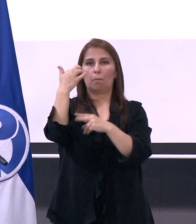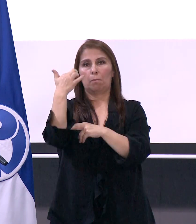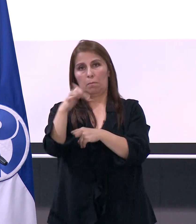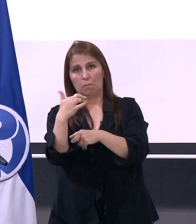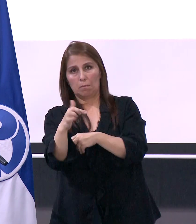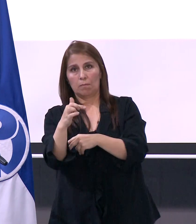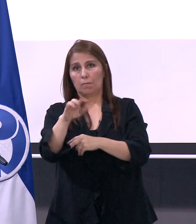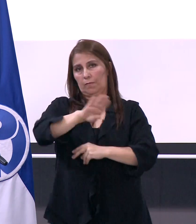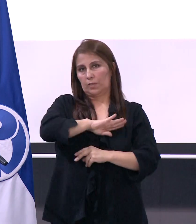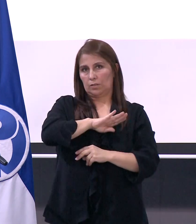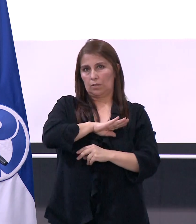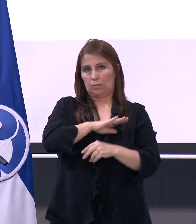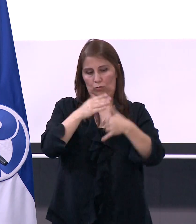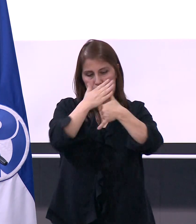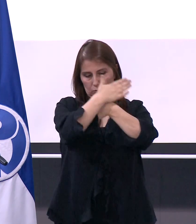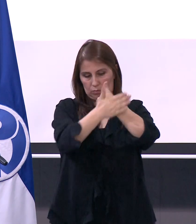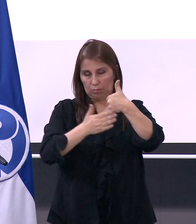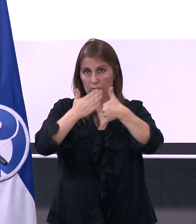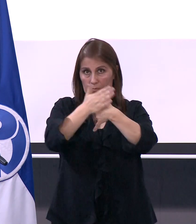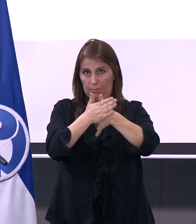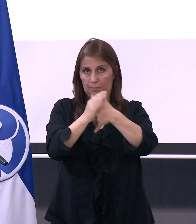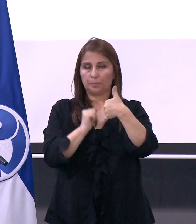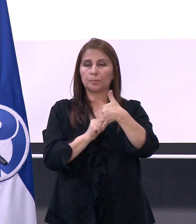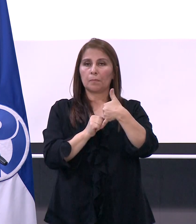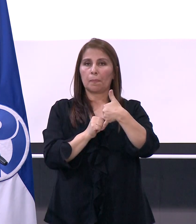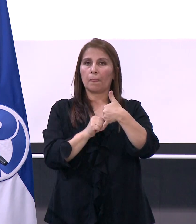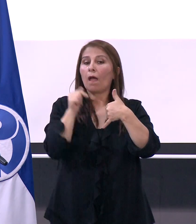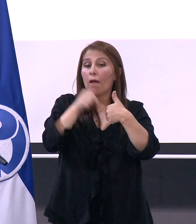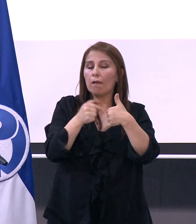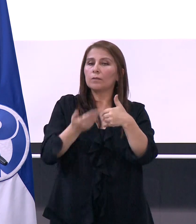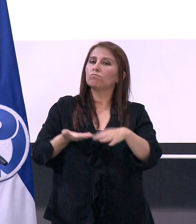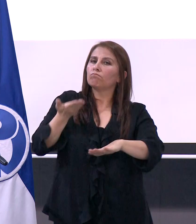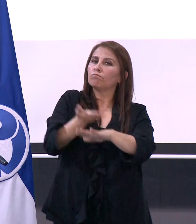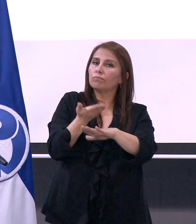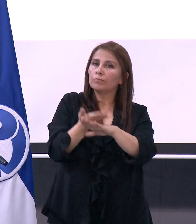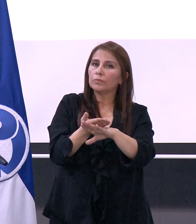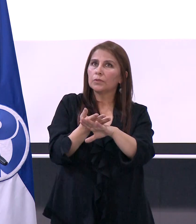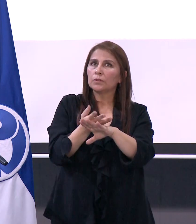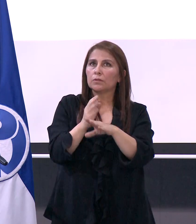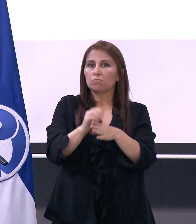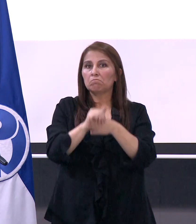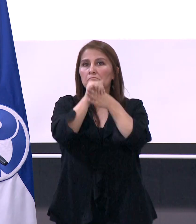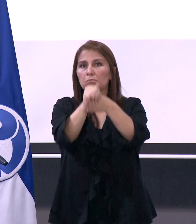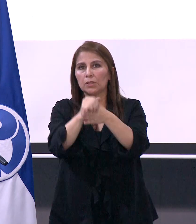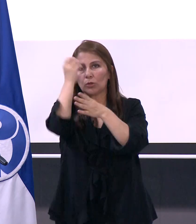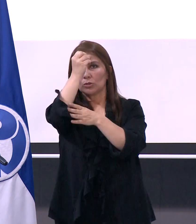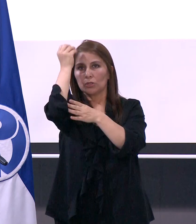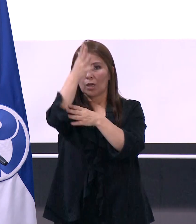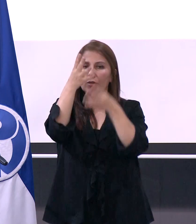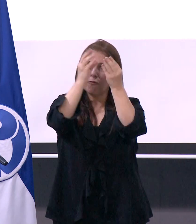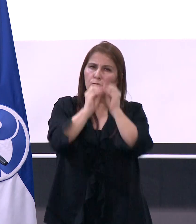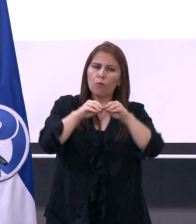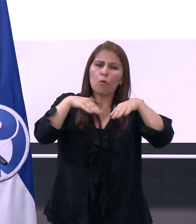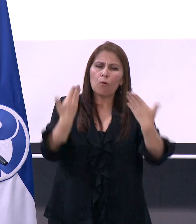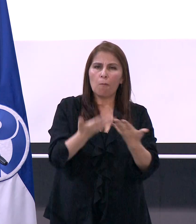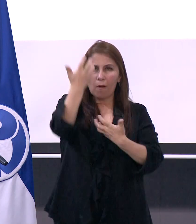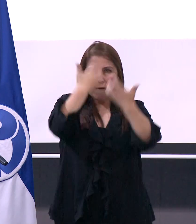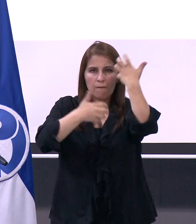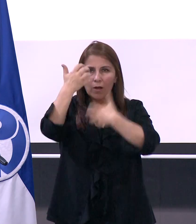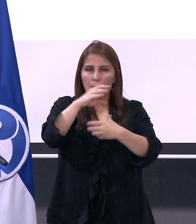el país para que se done desde donde se proponían métodos didácticos y formas de evaluación escolar